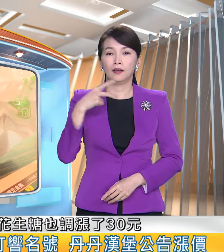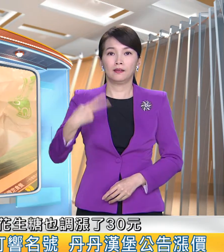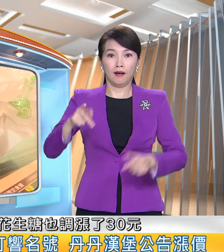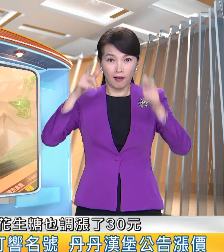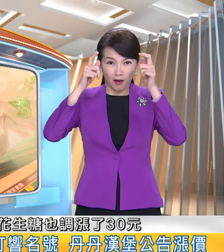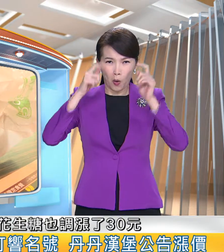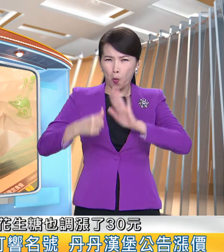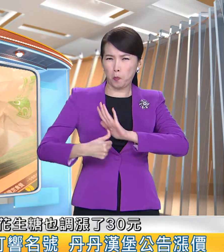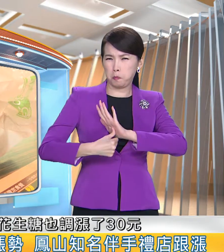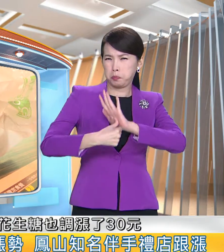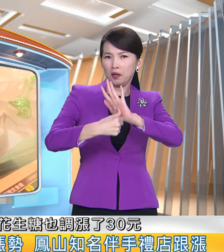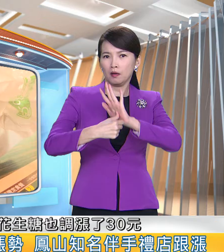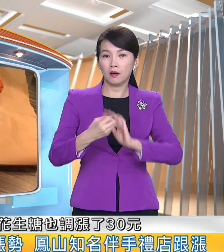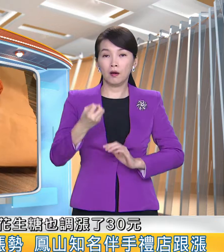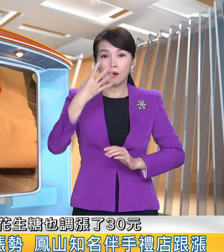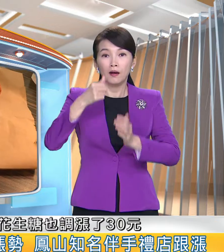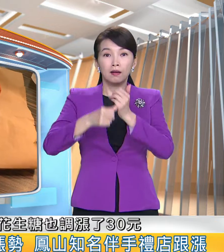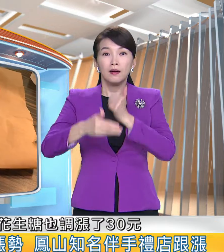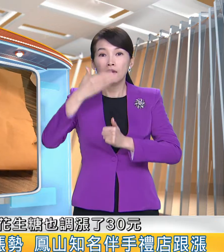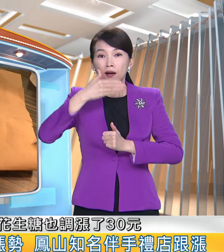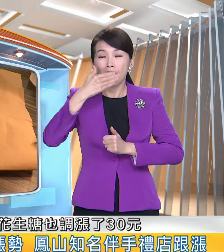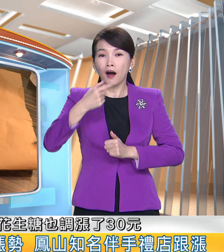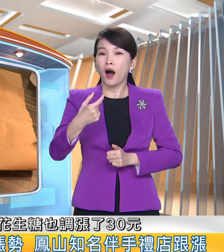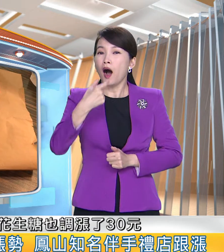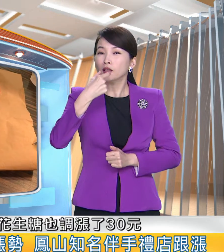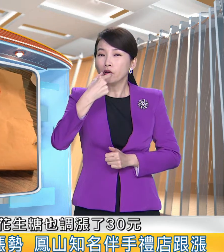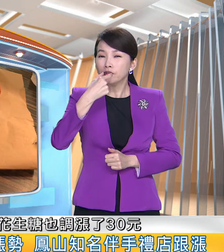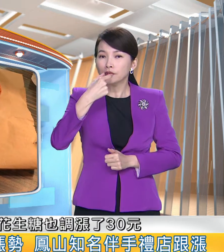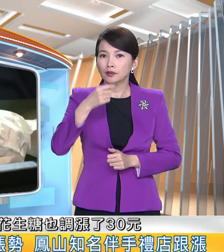知名的花生糖也调涨了30元。